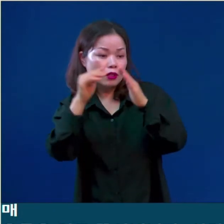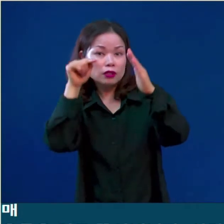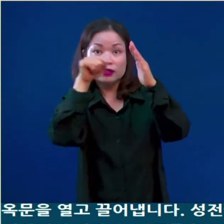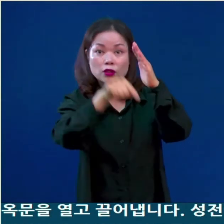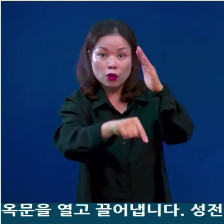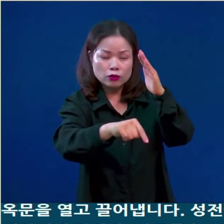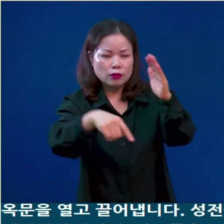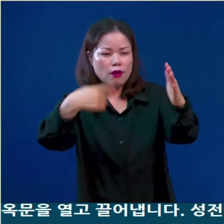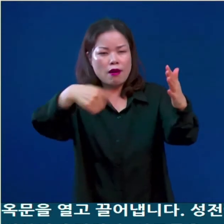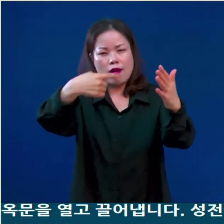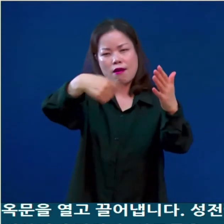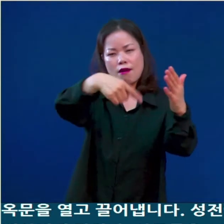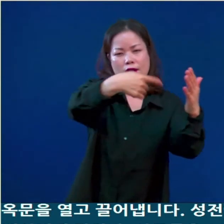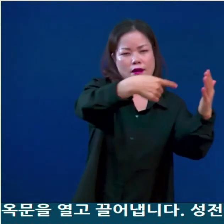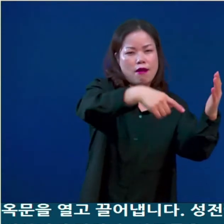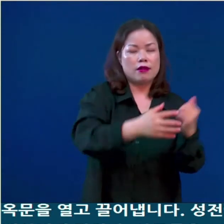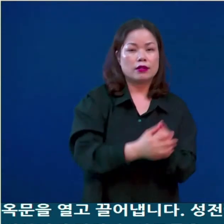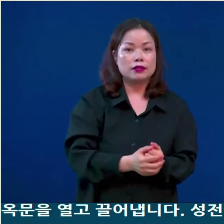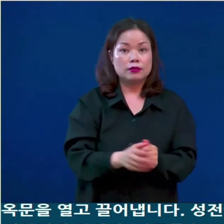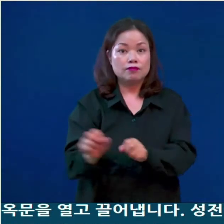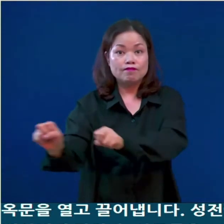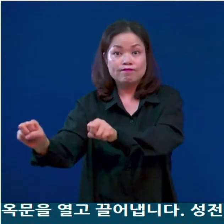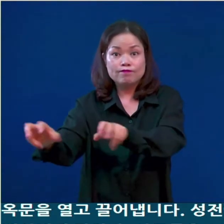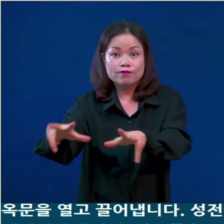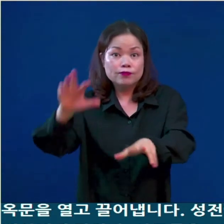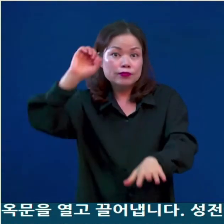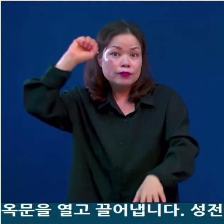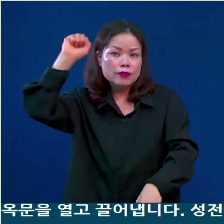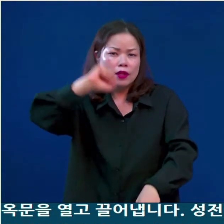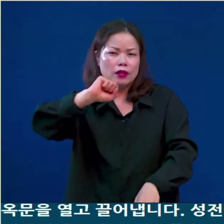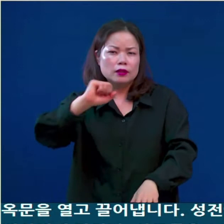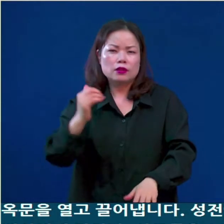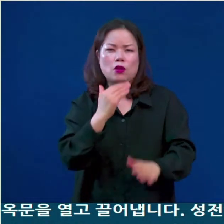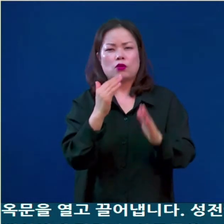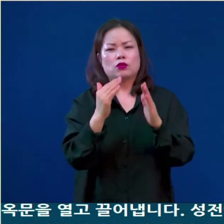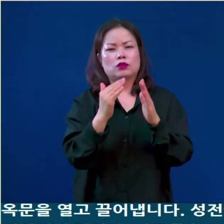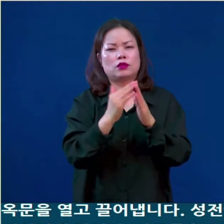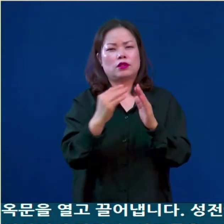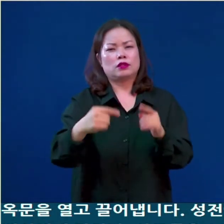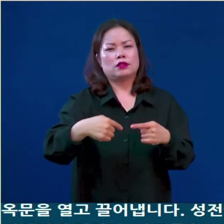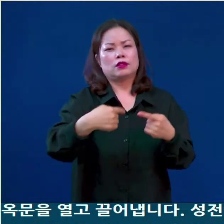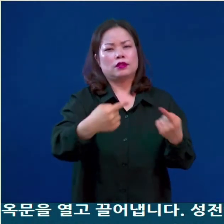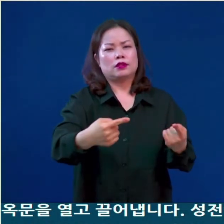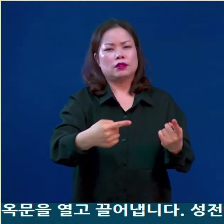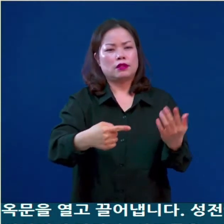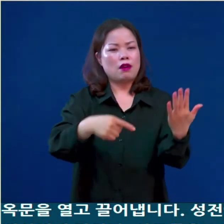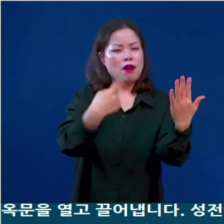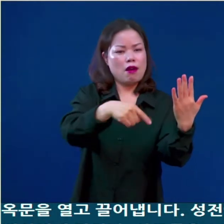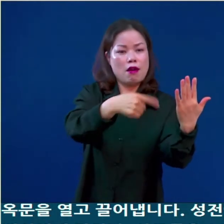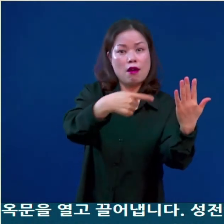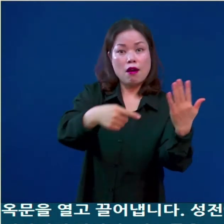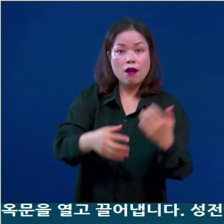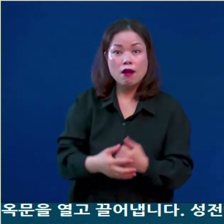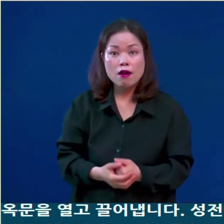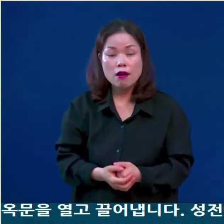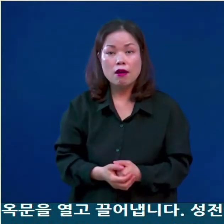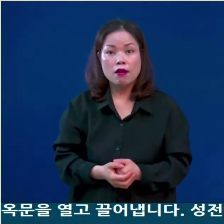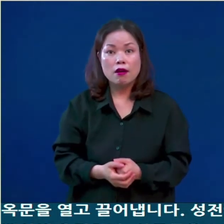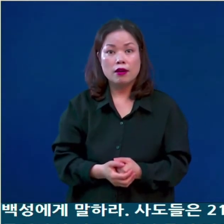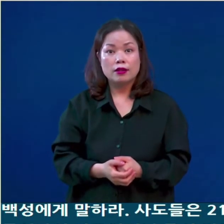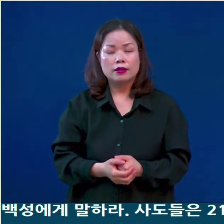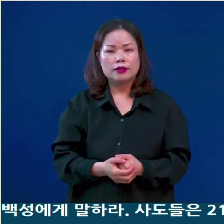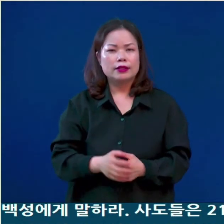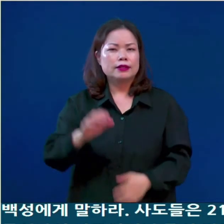들어가서 가르치더니, 즉시 새벽에 성전에 들어가서 가르칩니다.